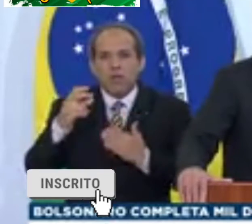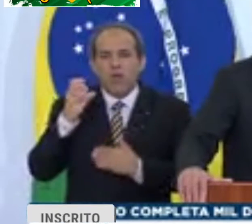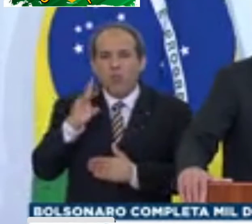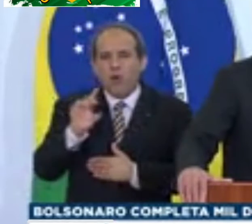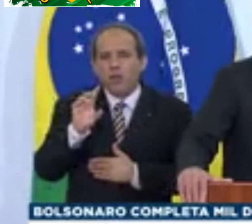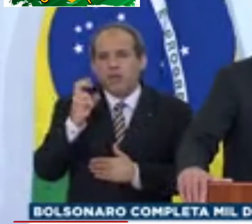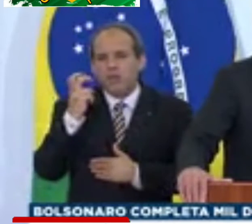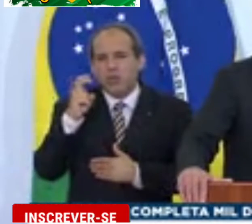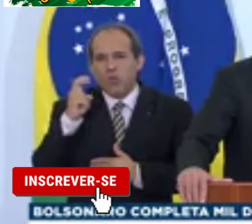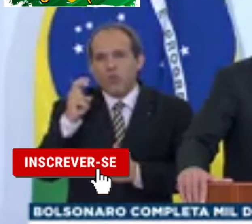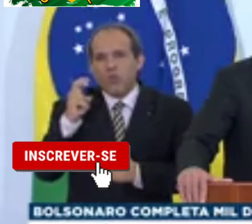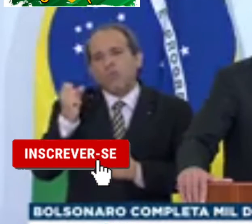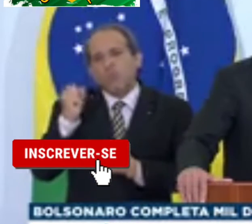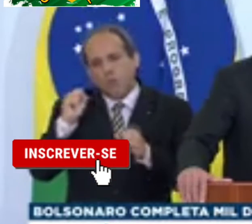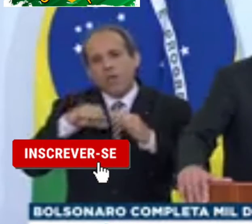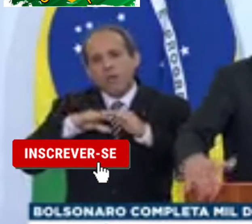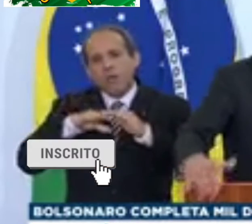menos?